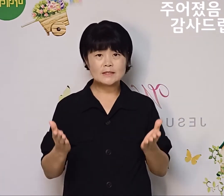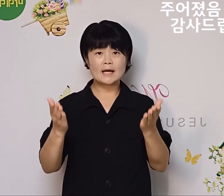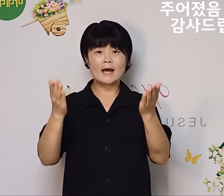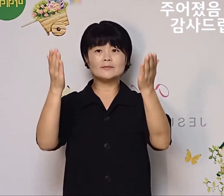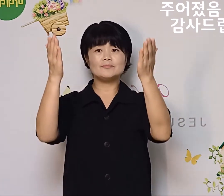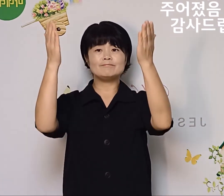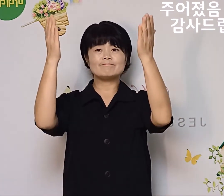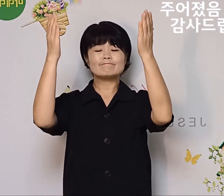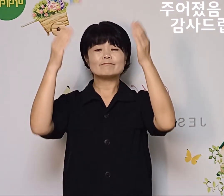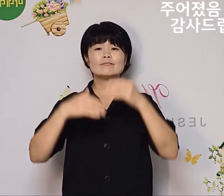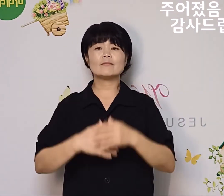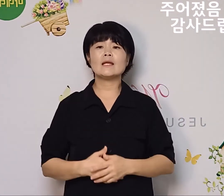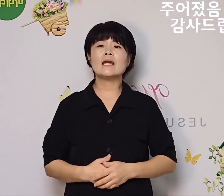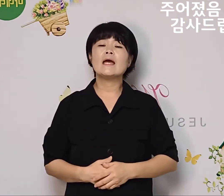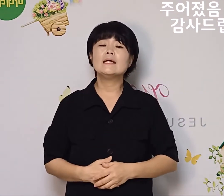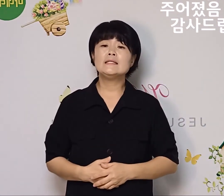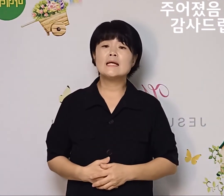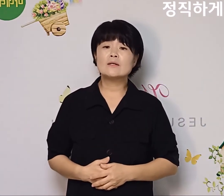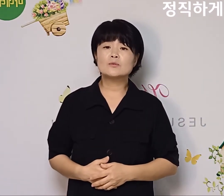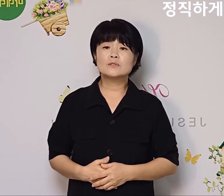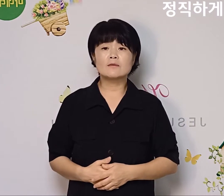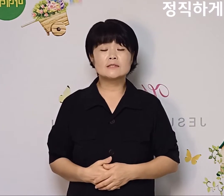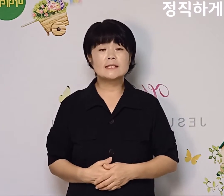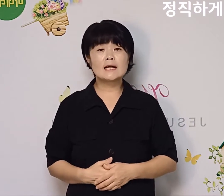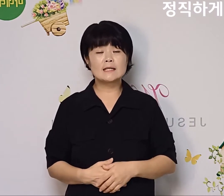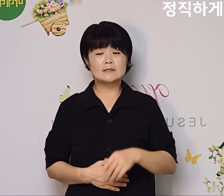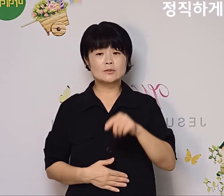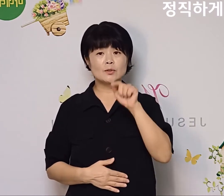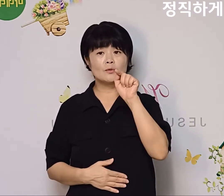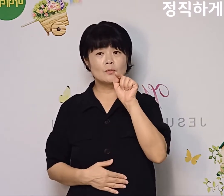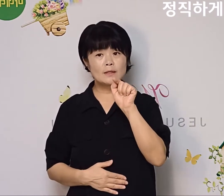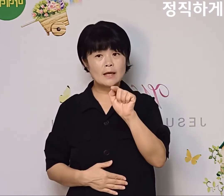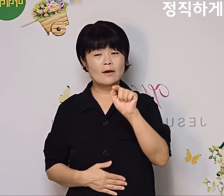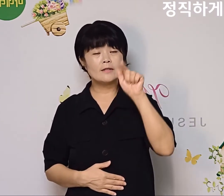감사드립니다. 이 하루도 정직하게 하소서 똑같아요. 이